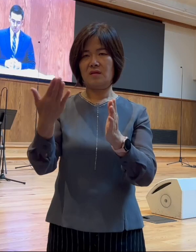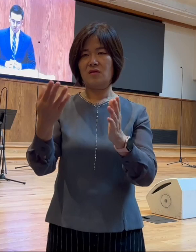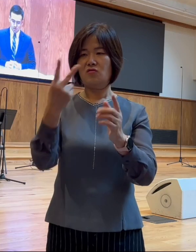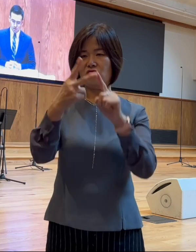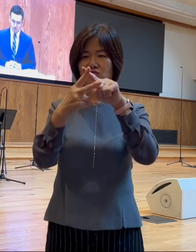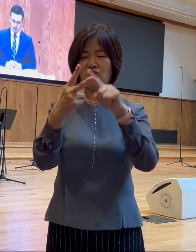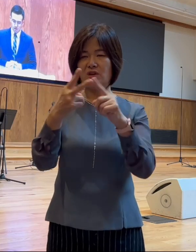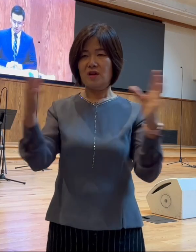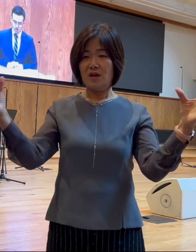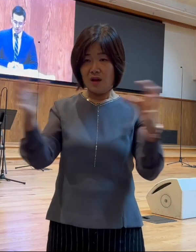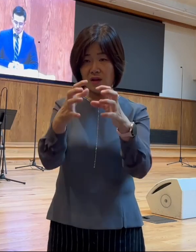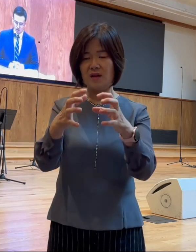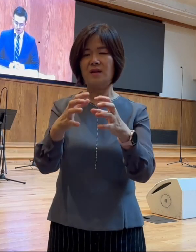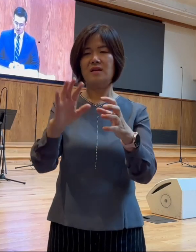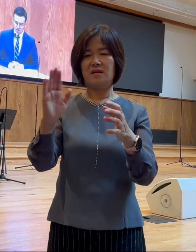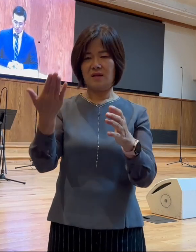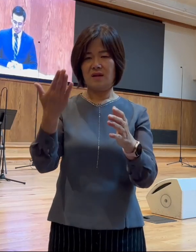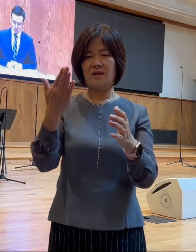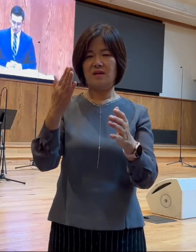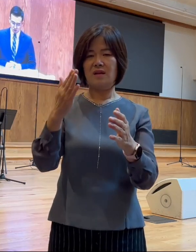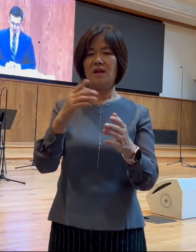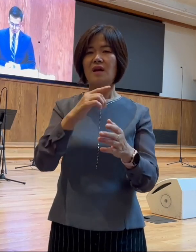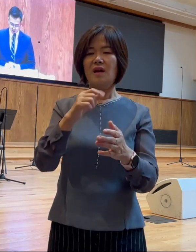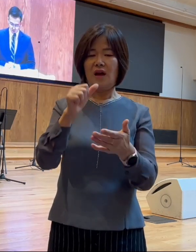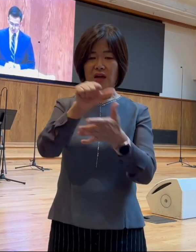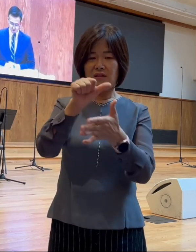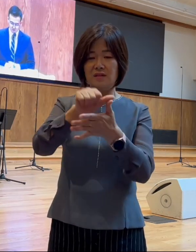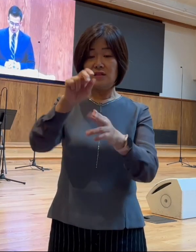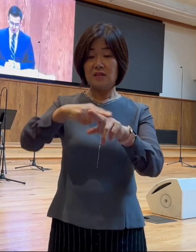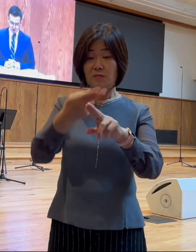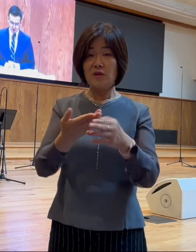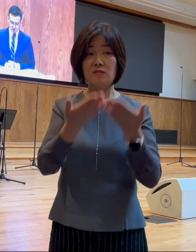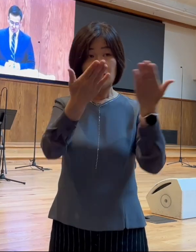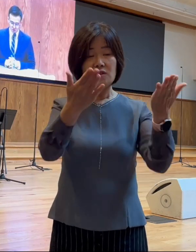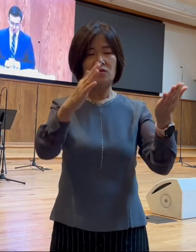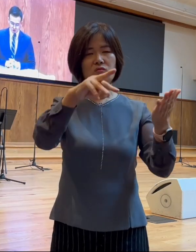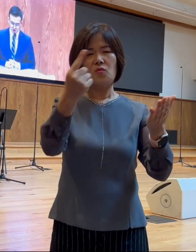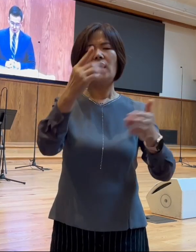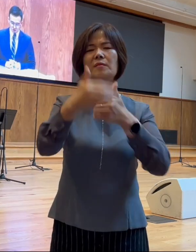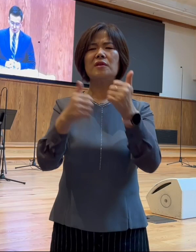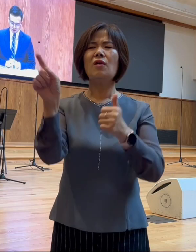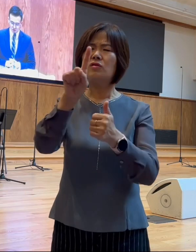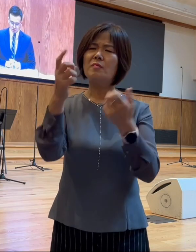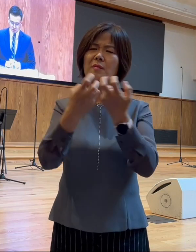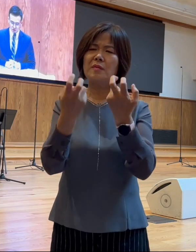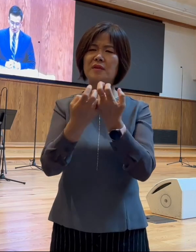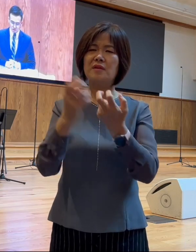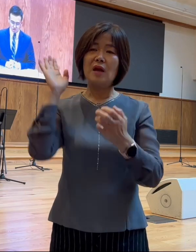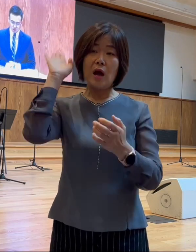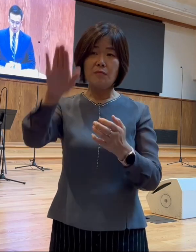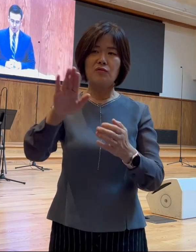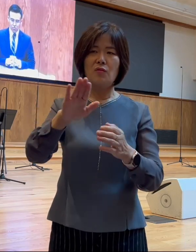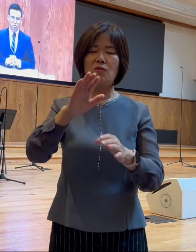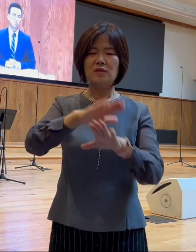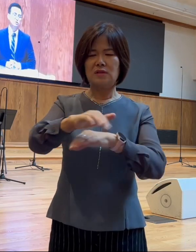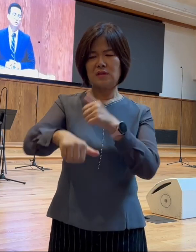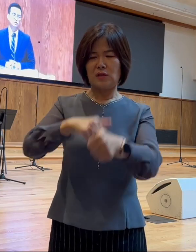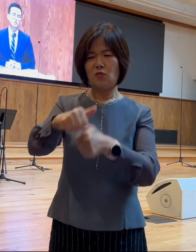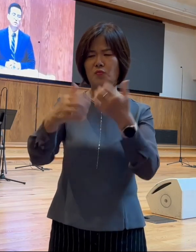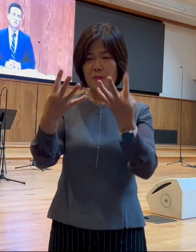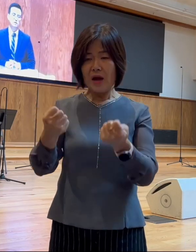때문에 내가 그 아들을 번제로 바칠지라도 하나님께서는 어떻게 해서든 그 약속을 다시 이루실